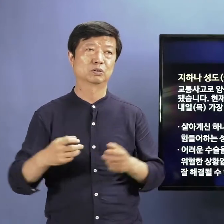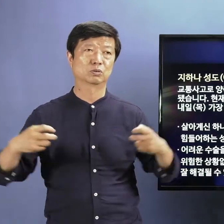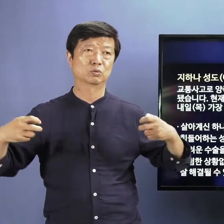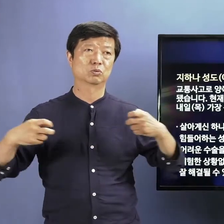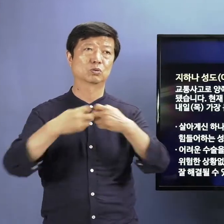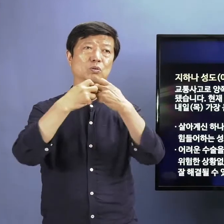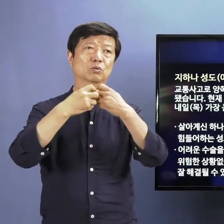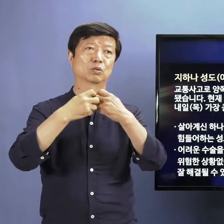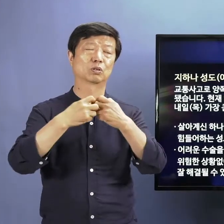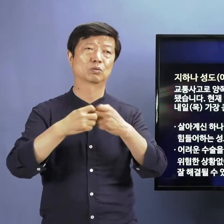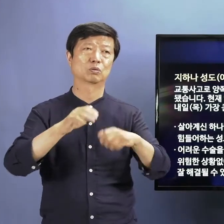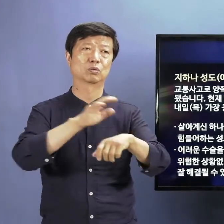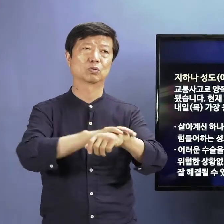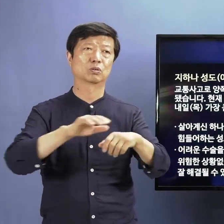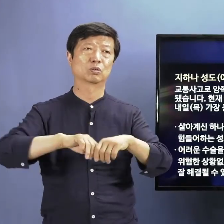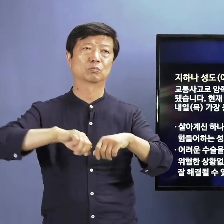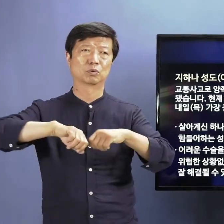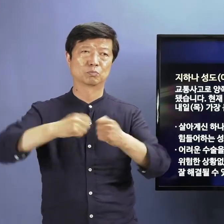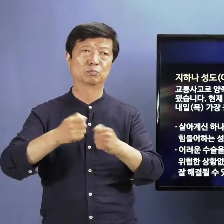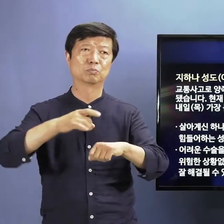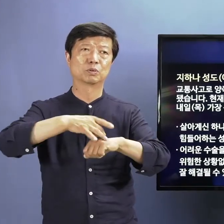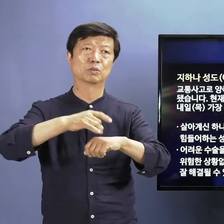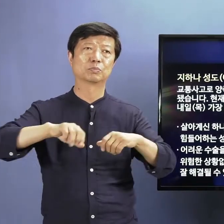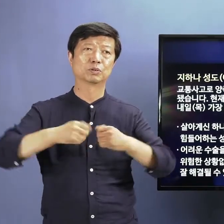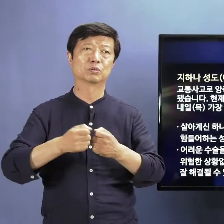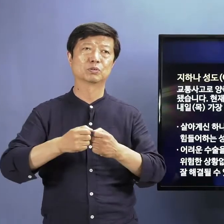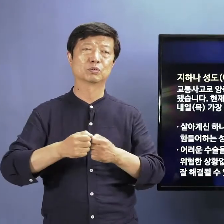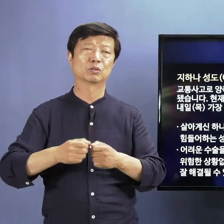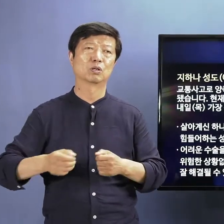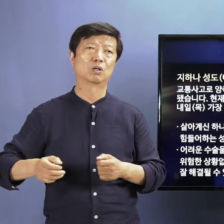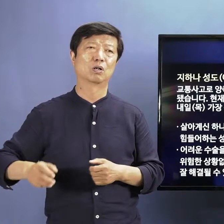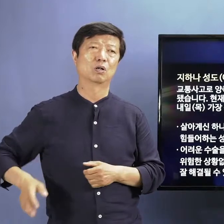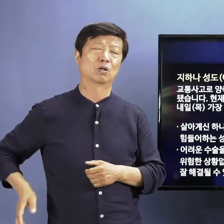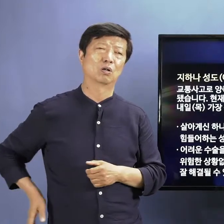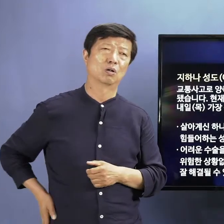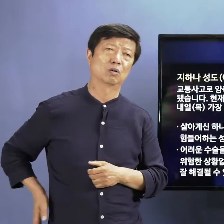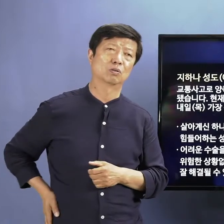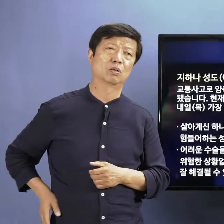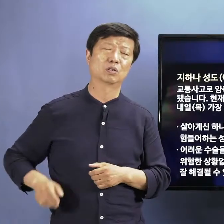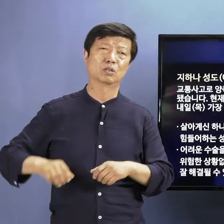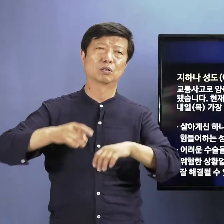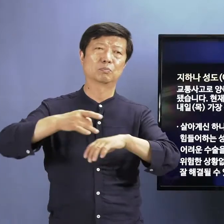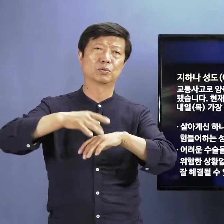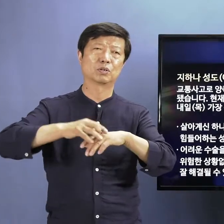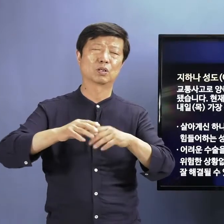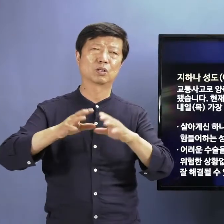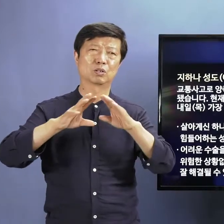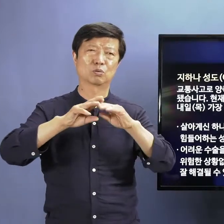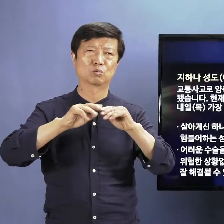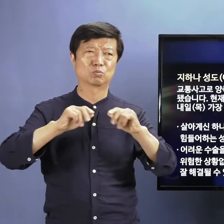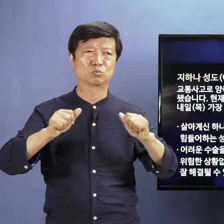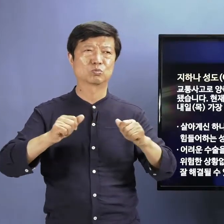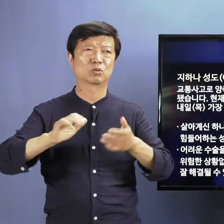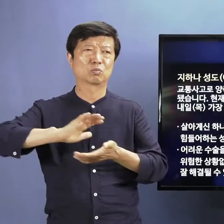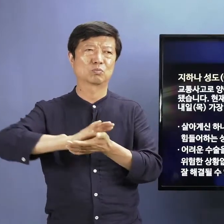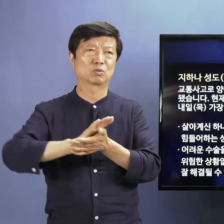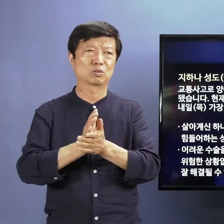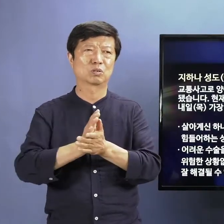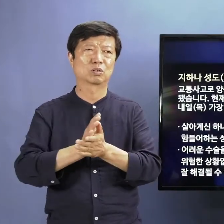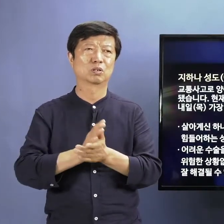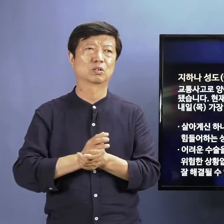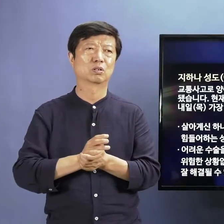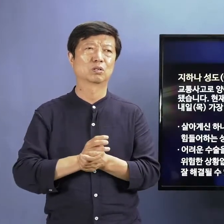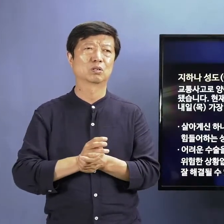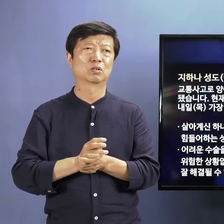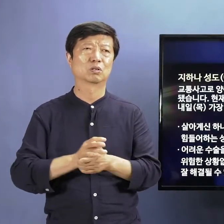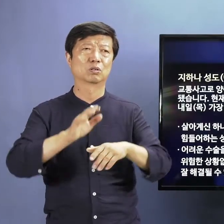골절되고 오른쪽 대퇴부부터 엉치뼈 이런 부분들이 분쇄 골절됐습니다. 그래서